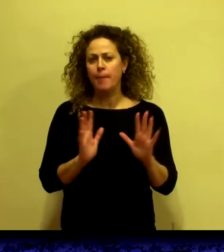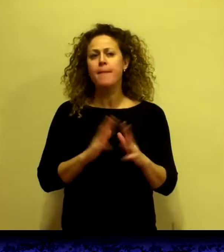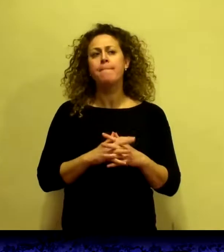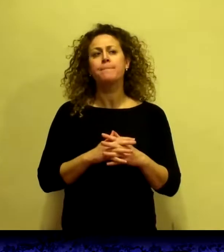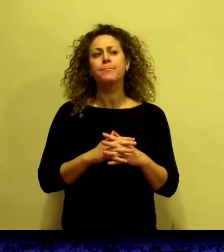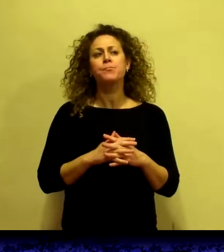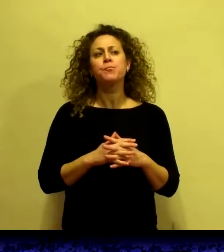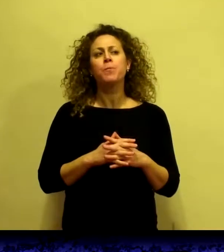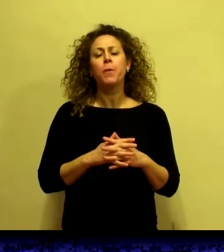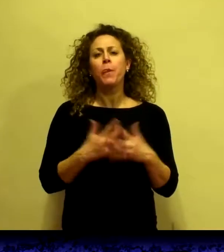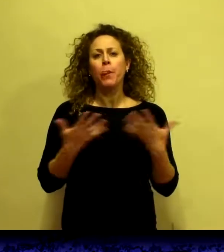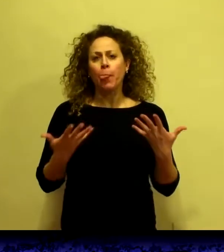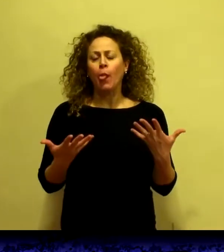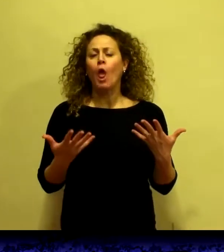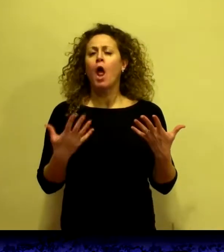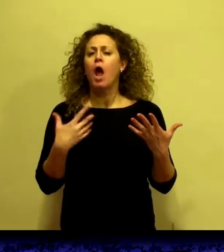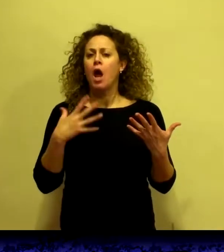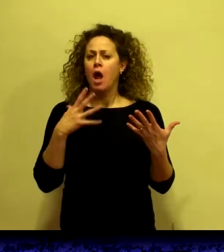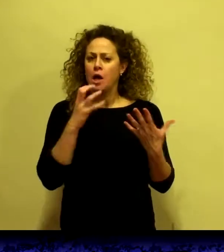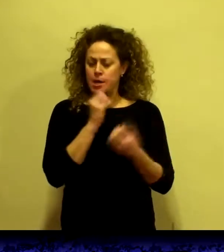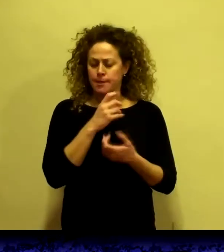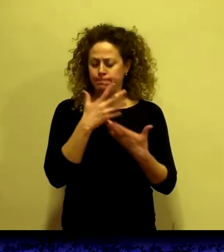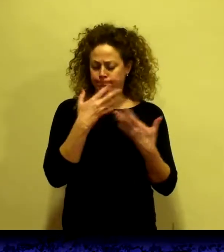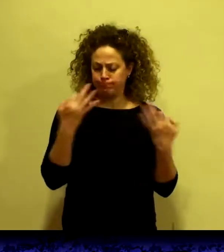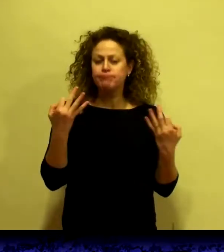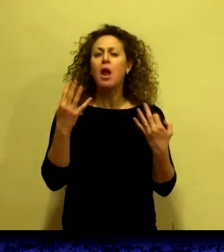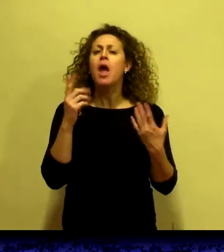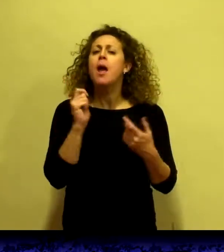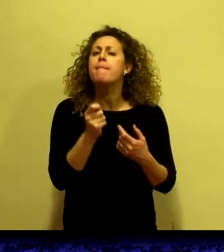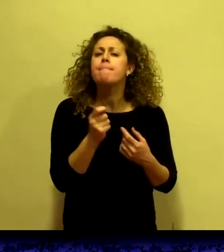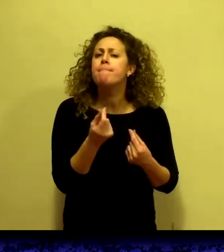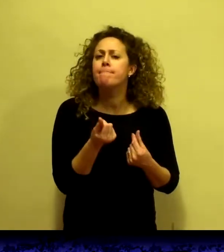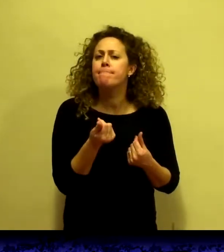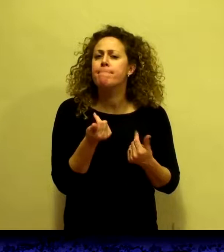quando? Ma le tariffe?